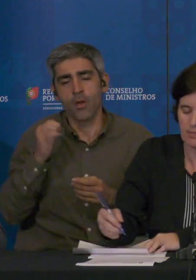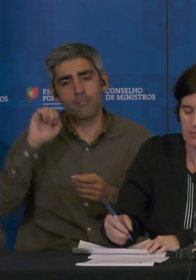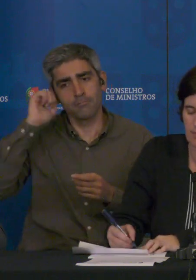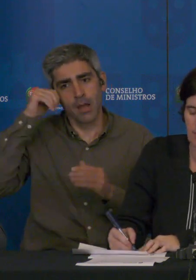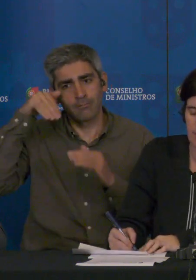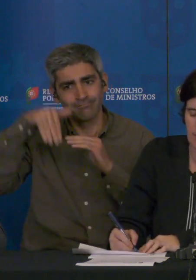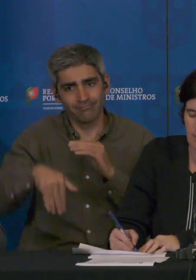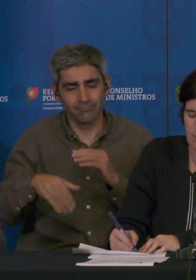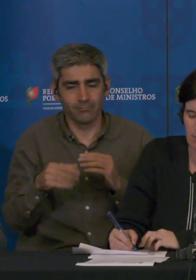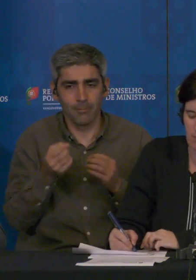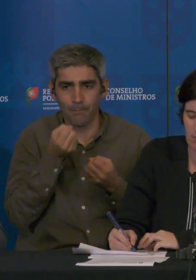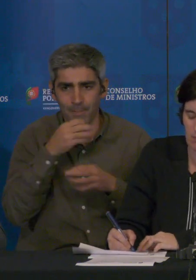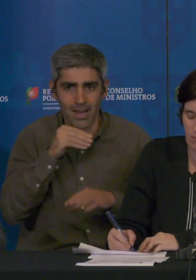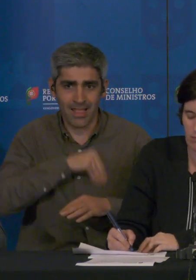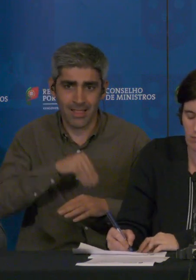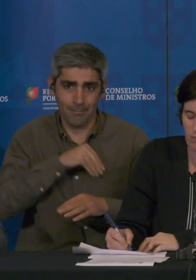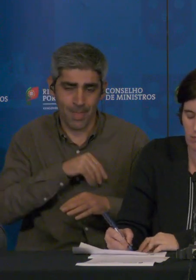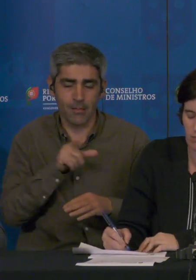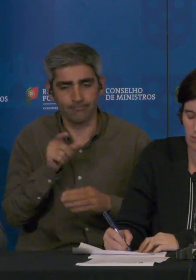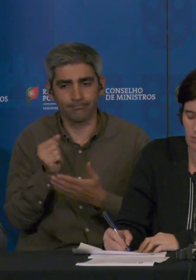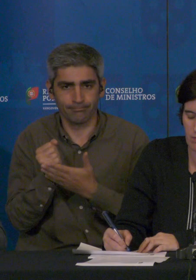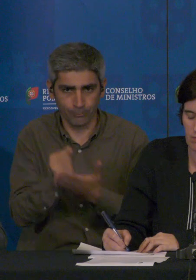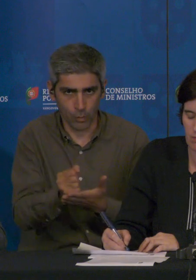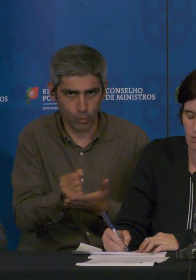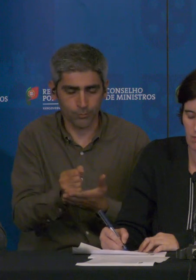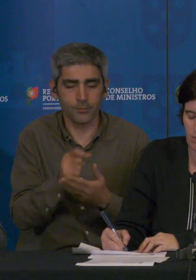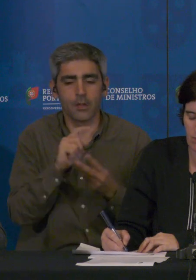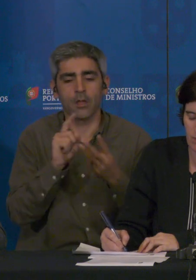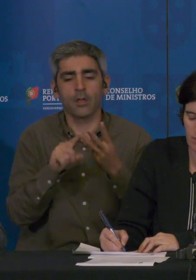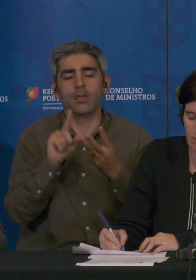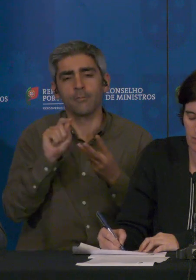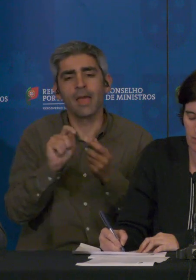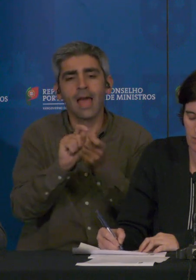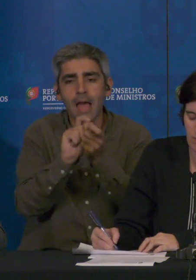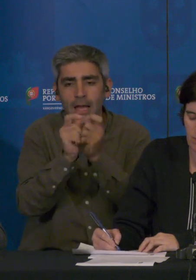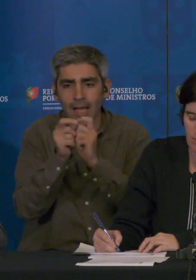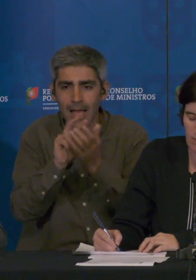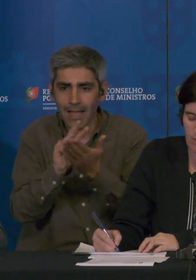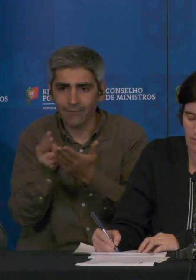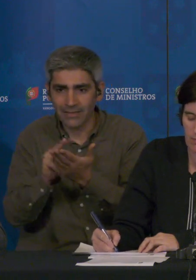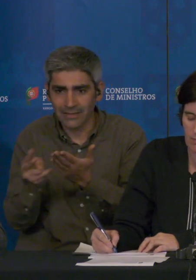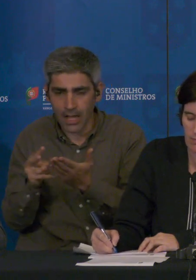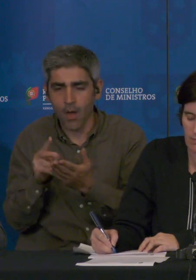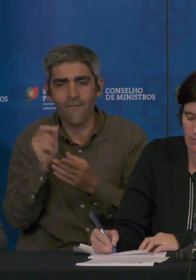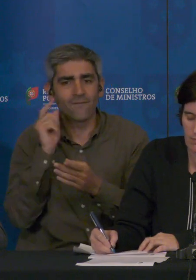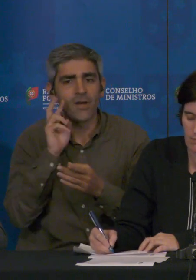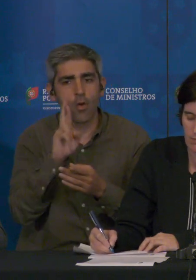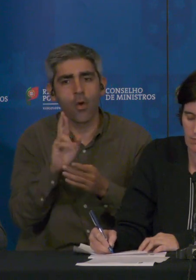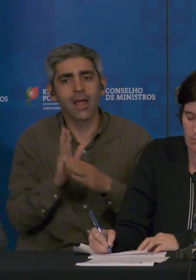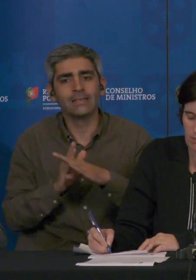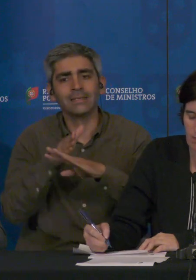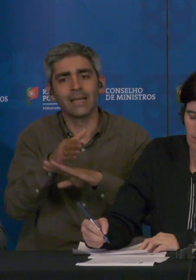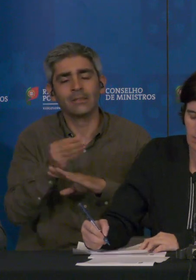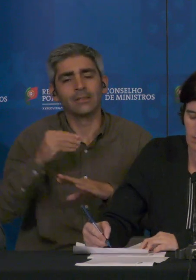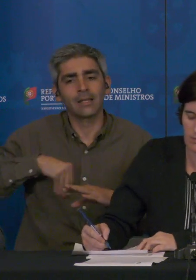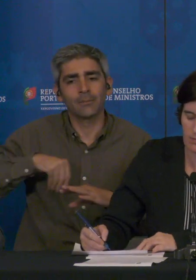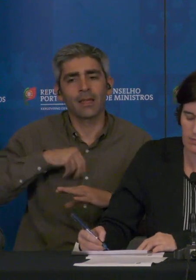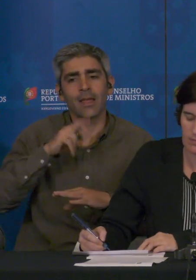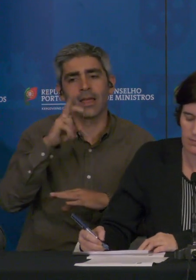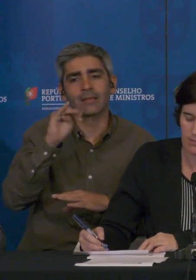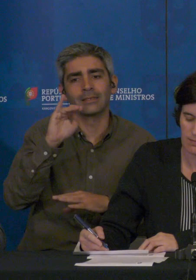quebras abruptas de rendimento e também a revisão dos valores da possibilidade de acesso ao rendimento social de